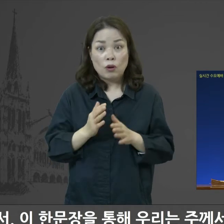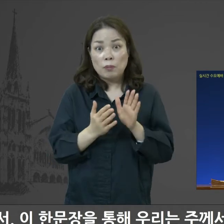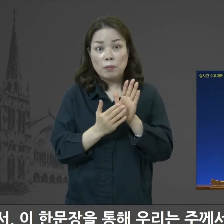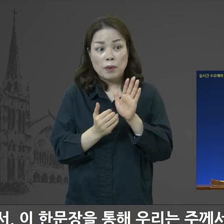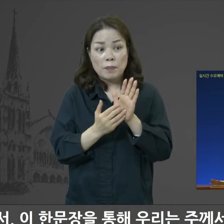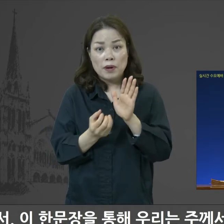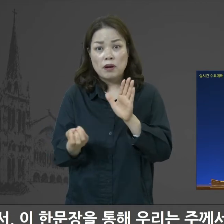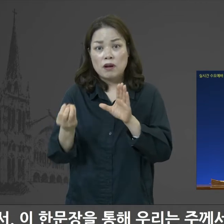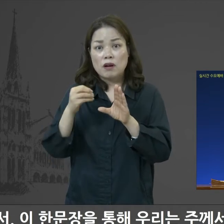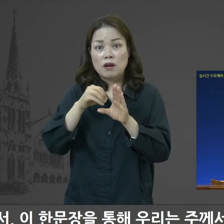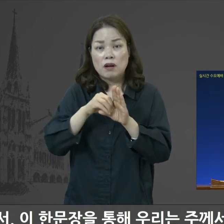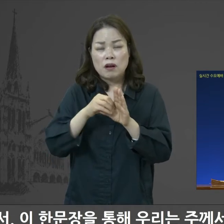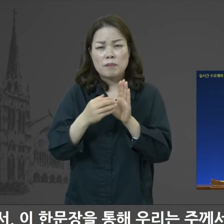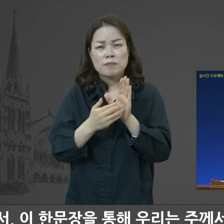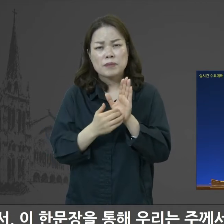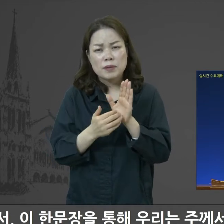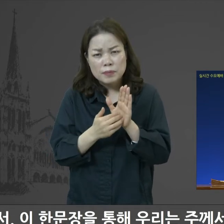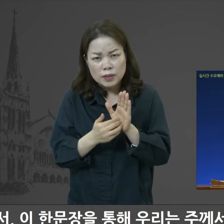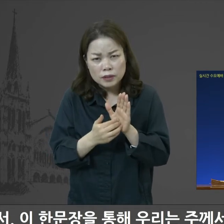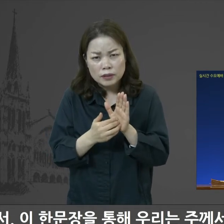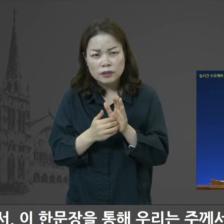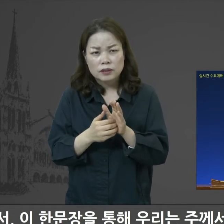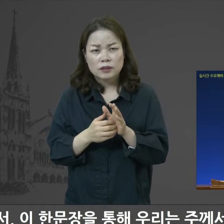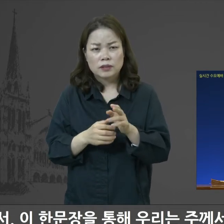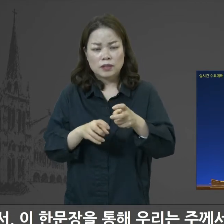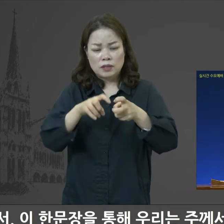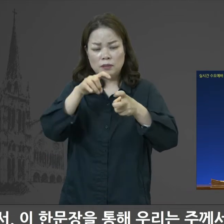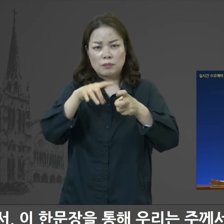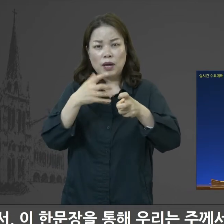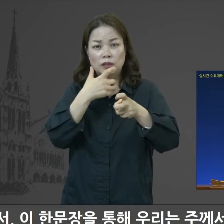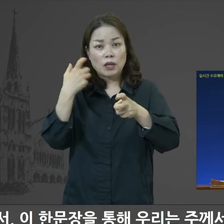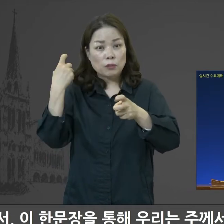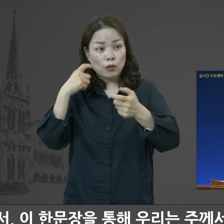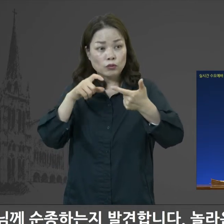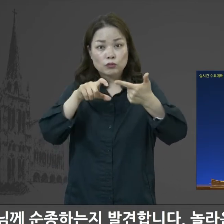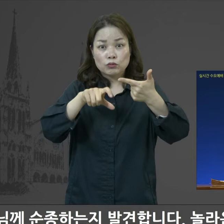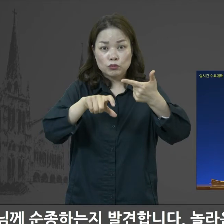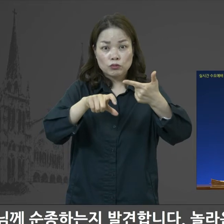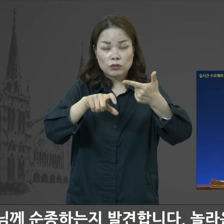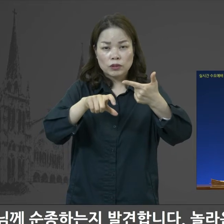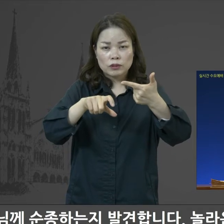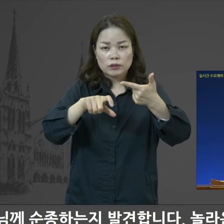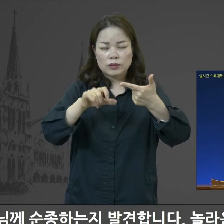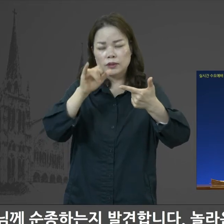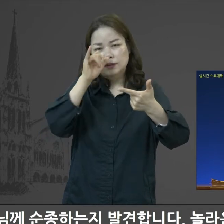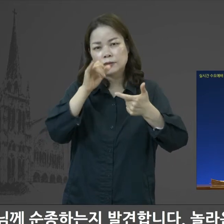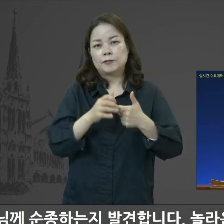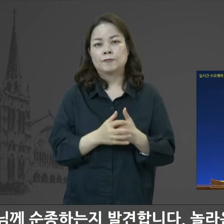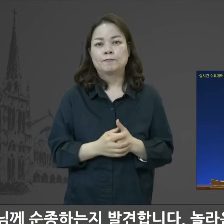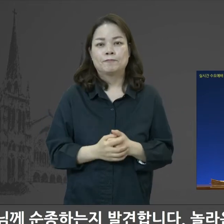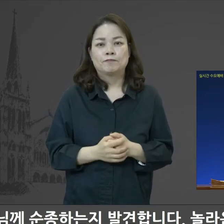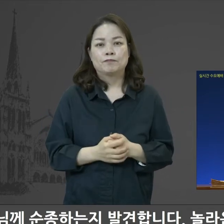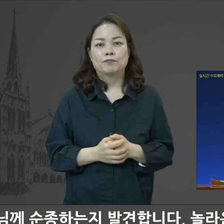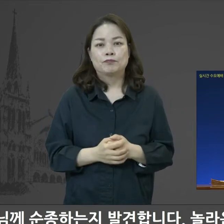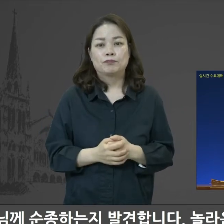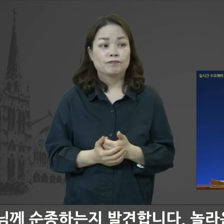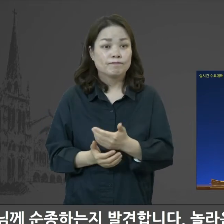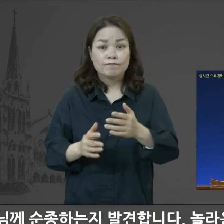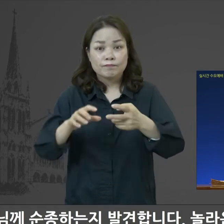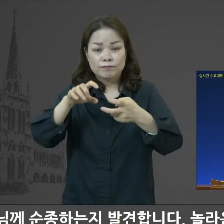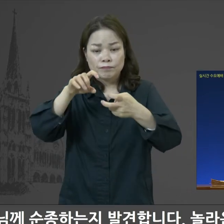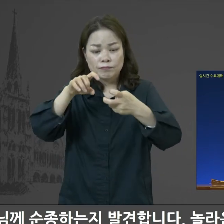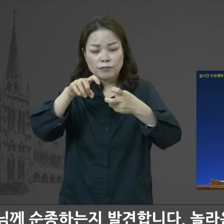담겨 있습니다. 그 비밀은 마태복음 6장에서 찾을 수 있습니다. 여러분,